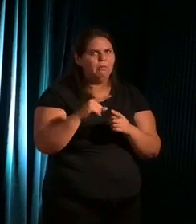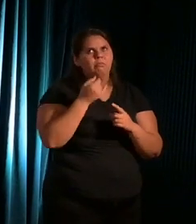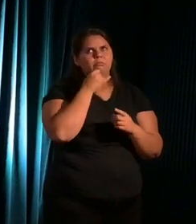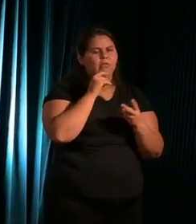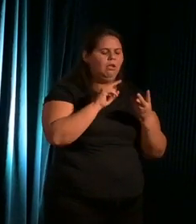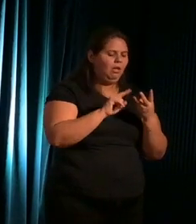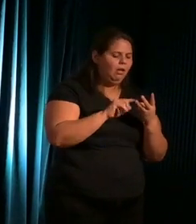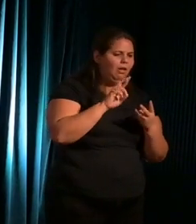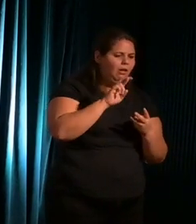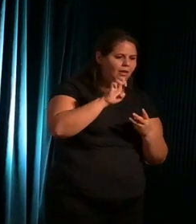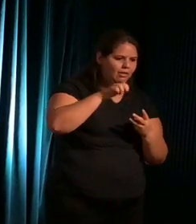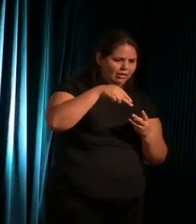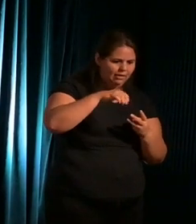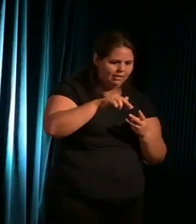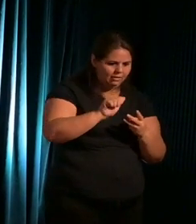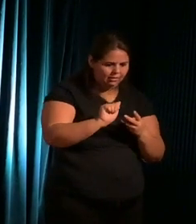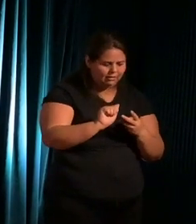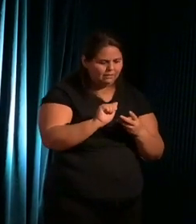Renata,